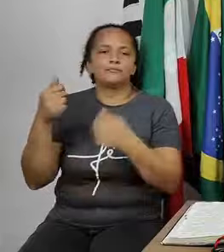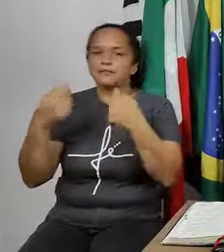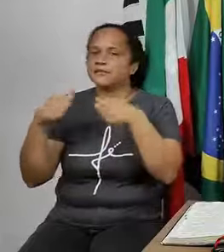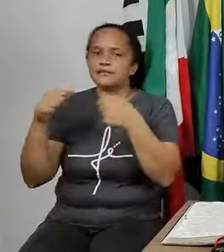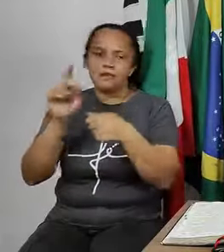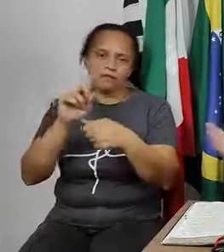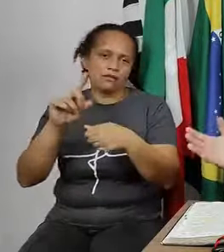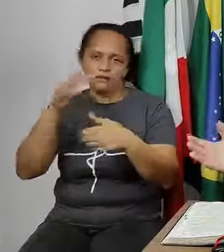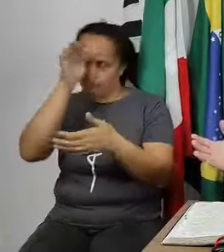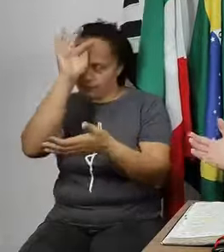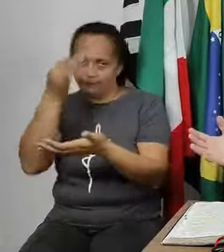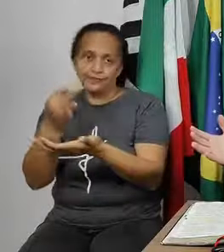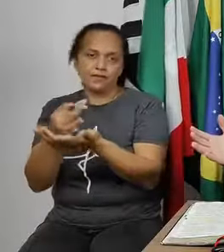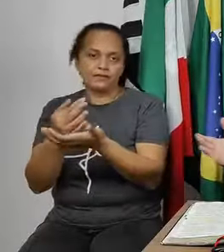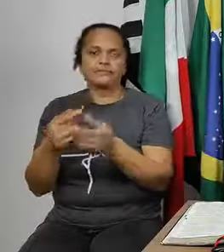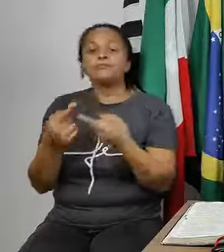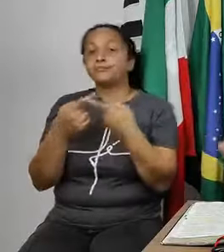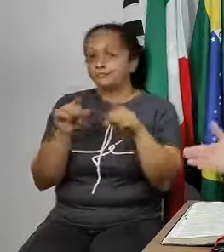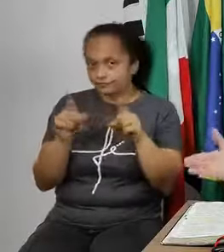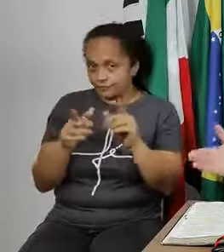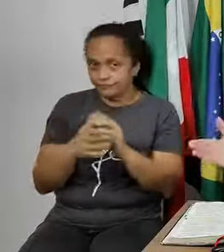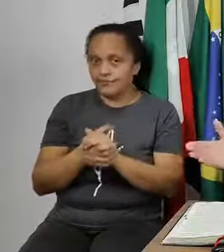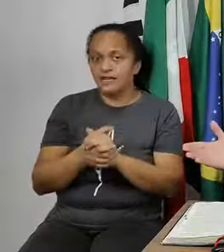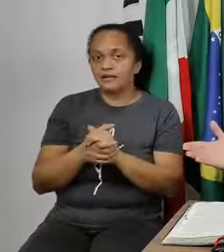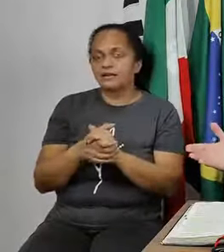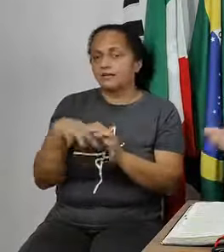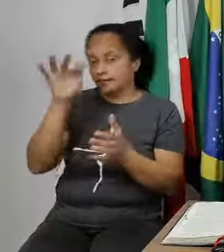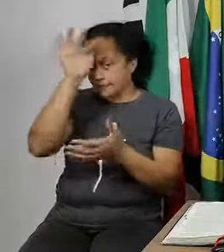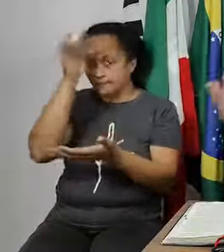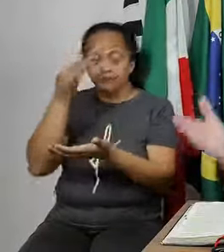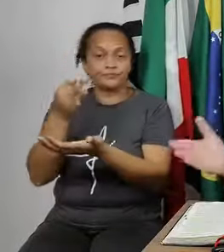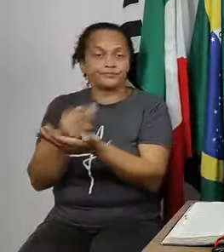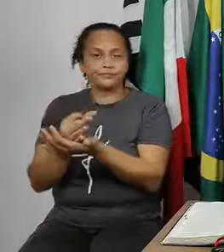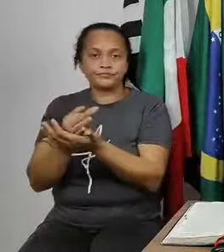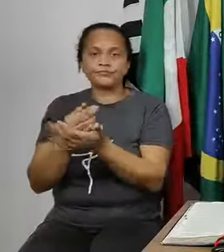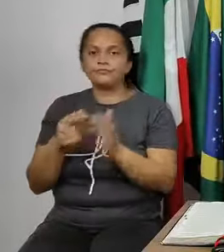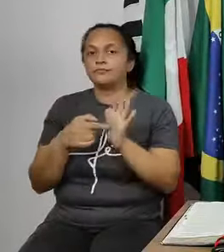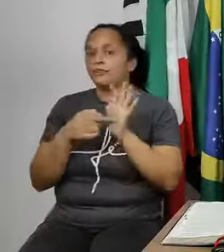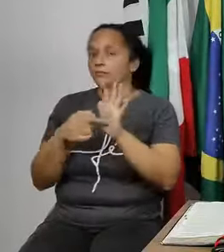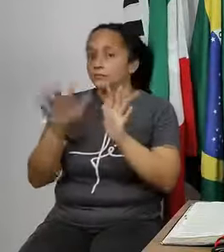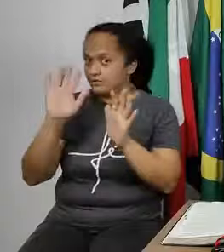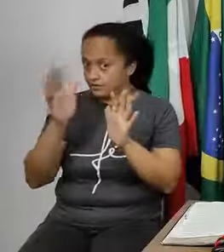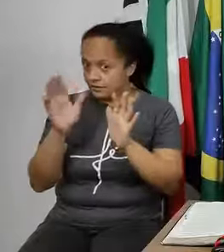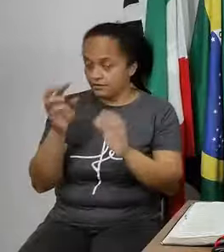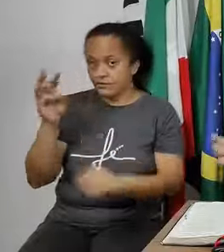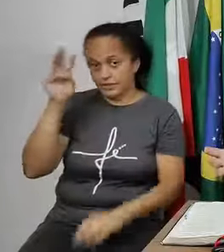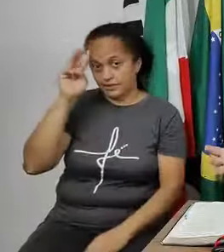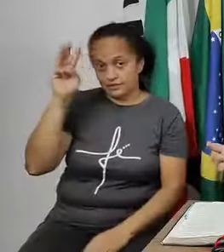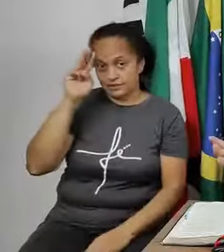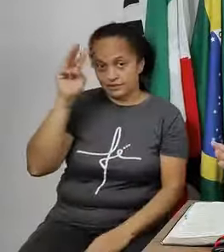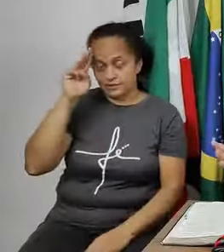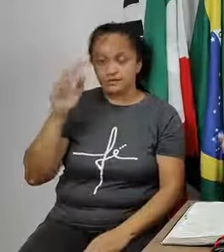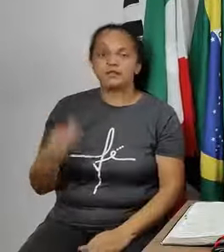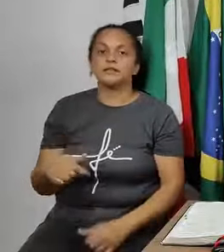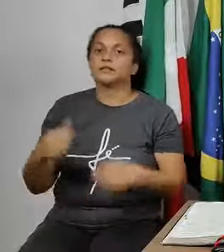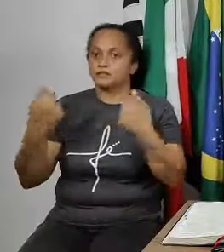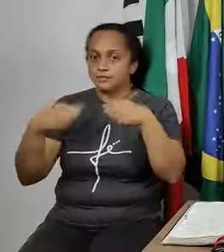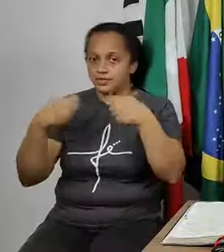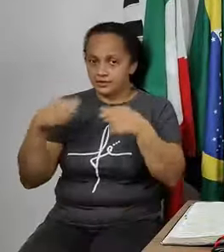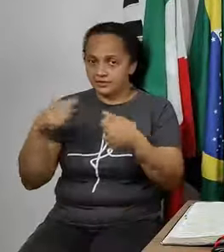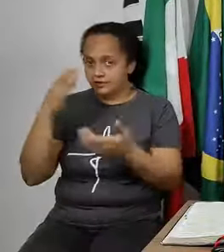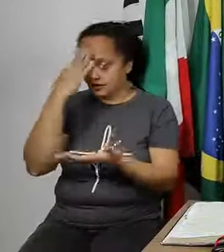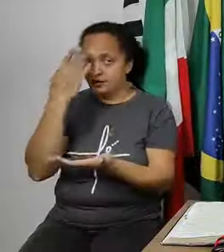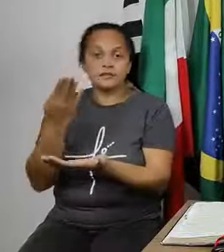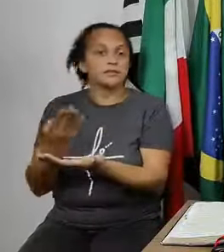né? Por exemplo, fé, outra definição que nós demos na terça, é você acreditar